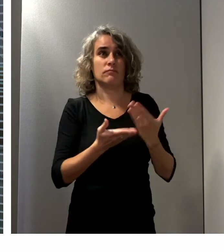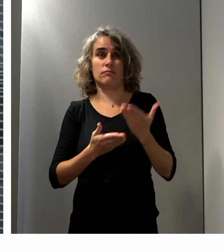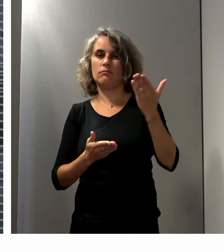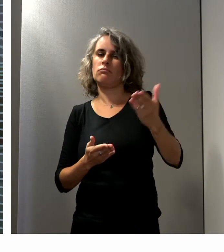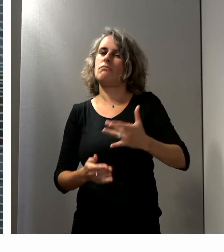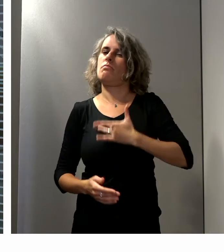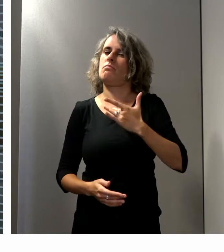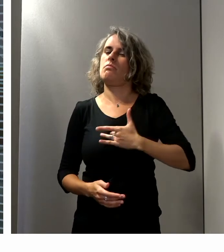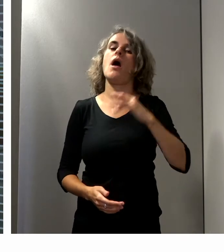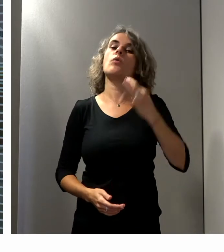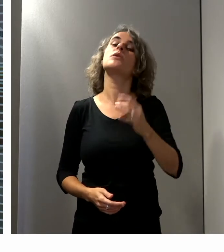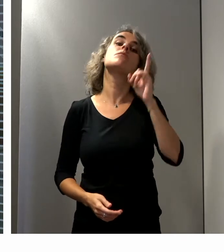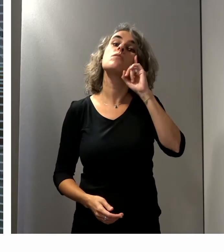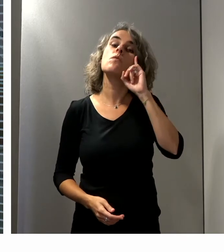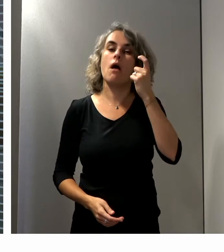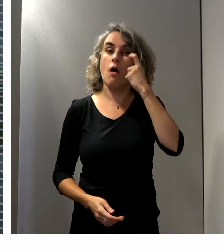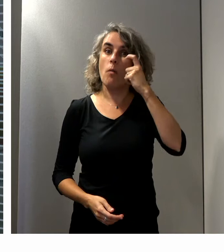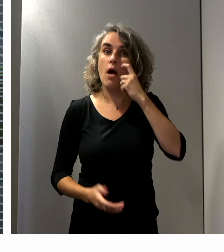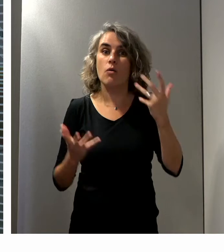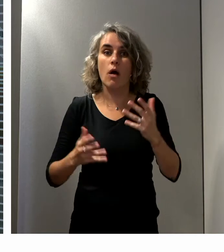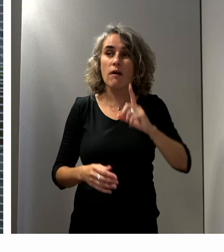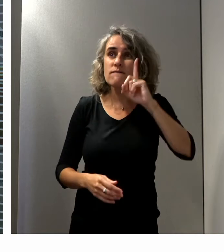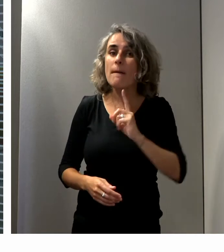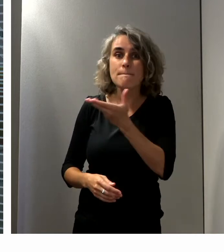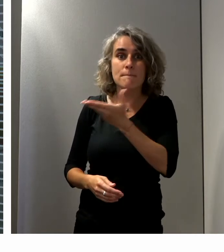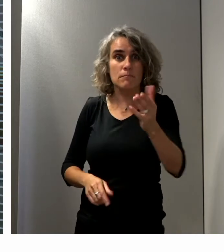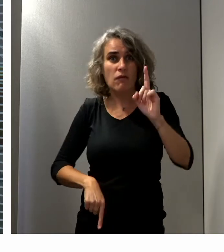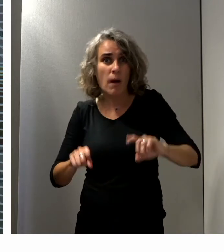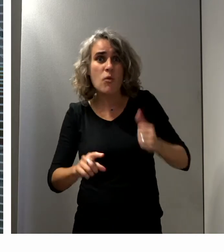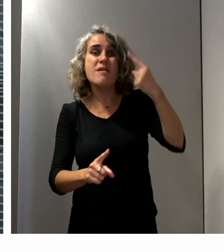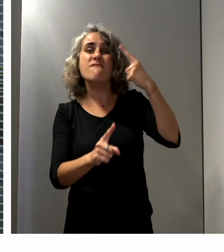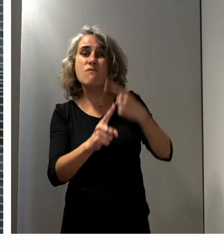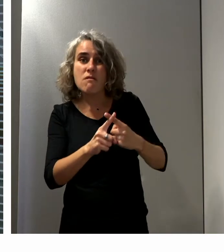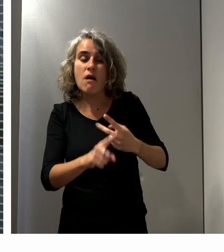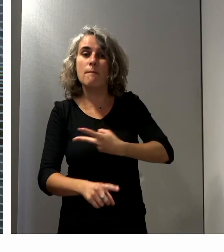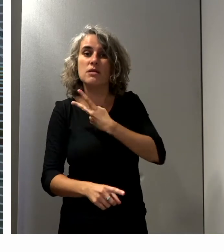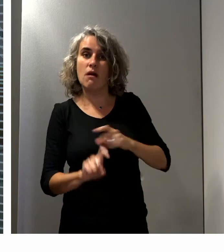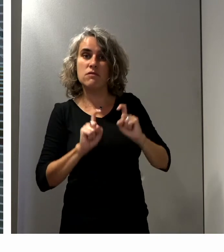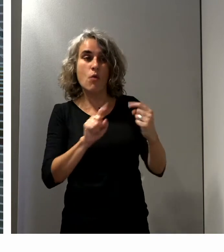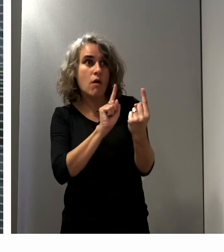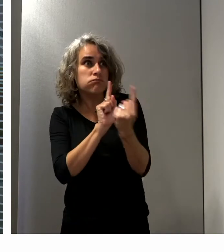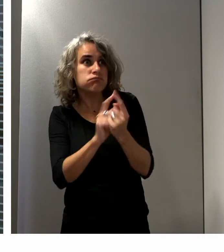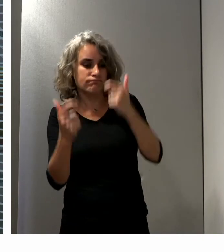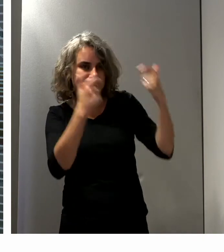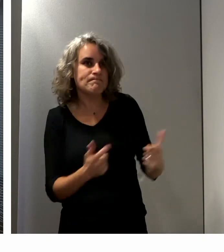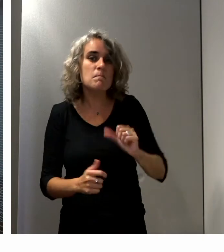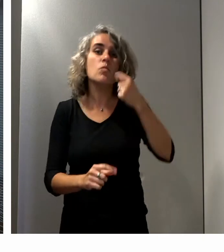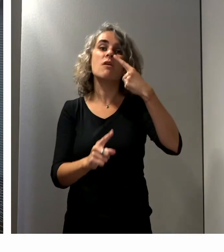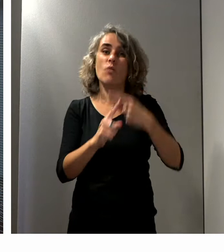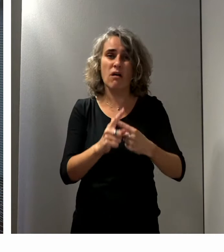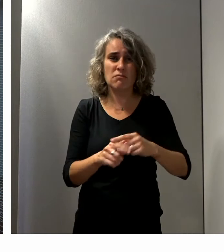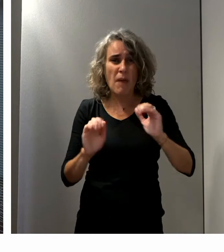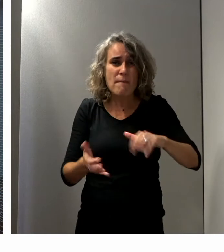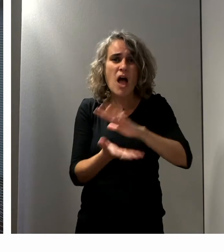extrêmement intéressant. On s'est aperçu que quelquefois, des femmes, c'était la première fois en définitive qu'elles avaient une consultation gynécologique, quelquefois